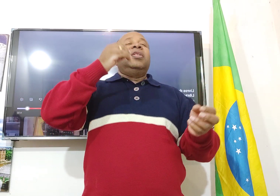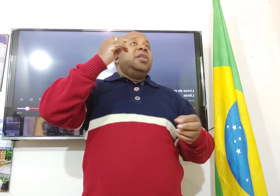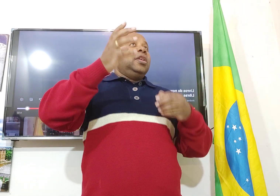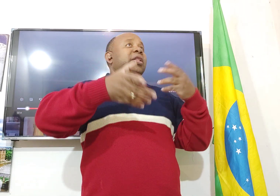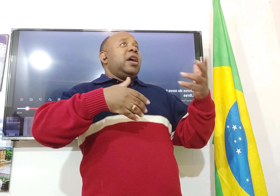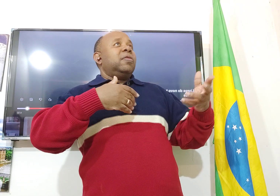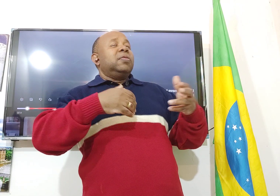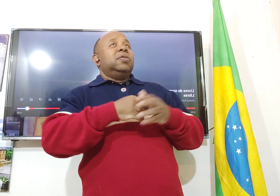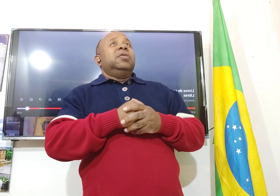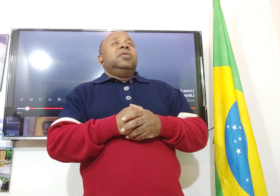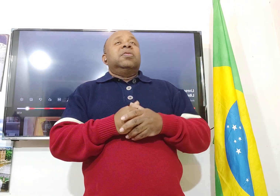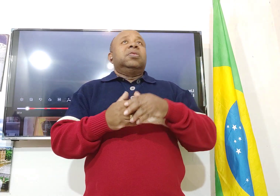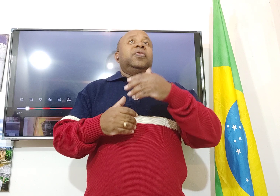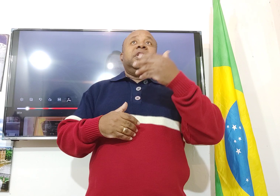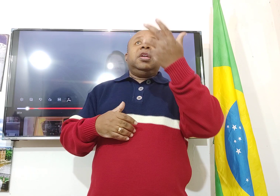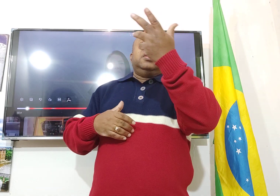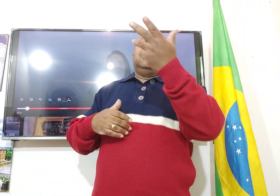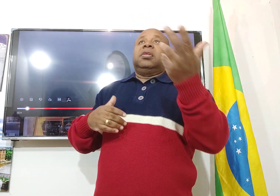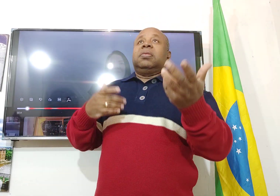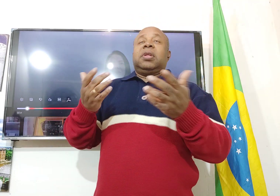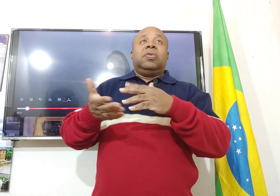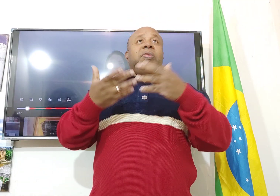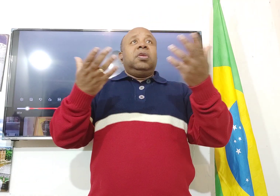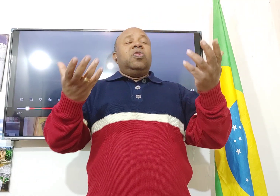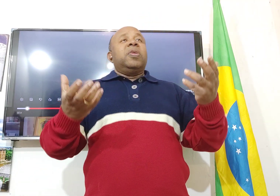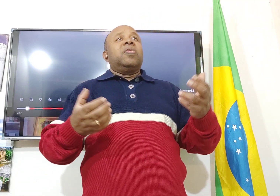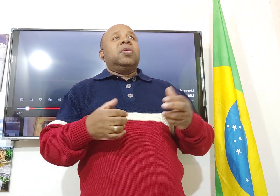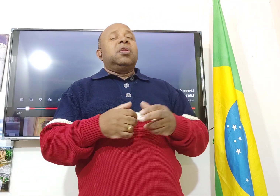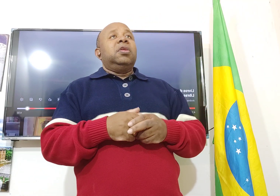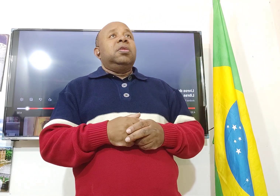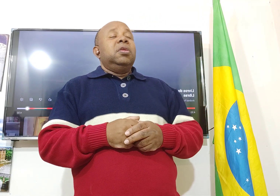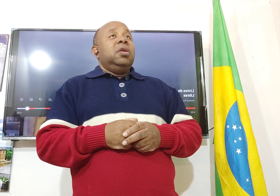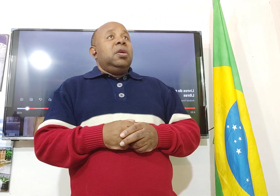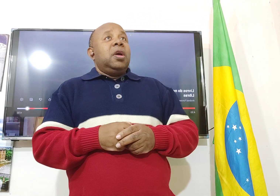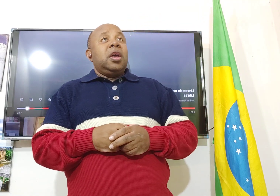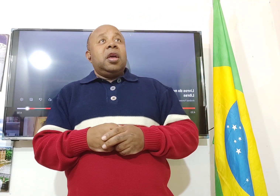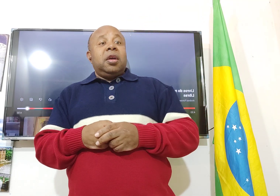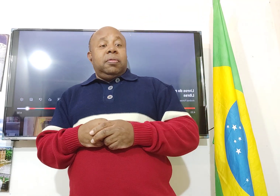e tal. Ou se você traduzir alguma coisa assim,